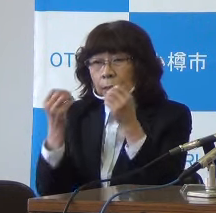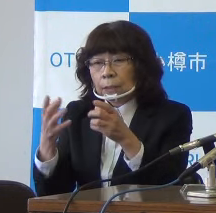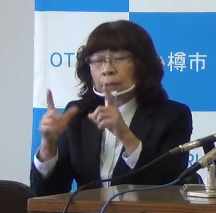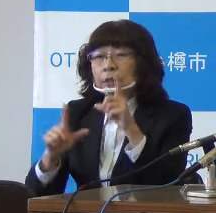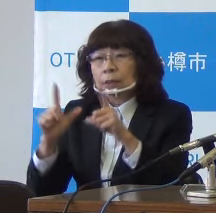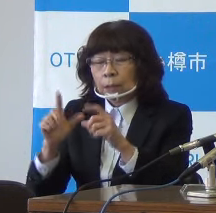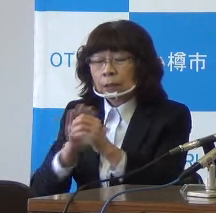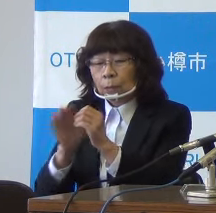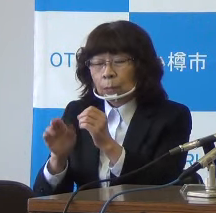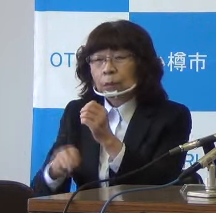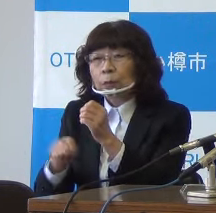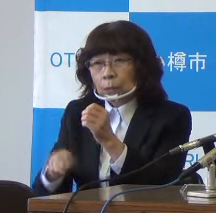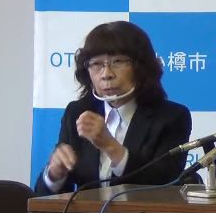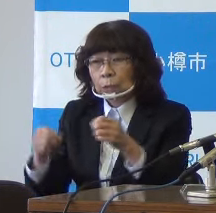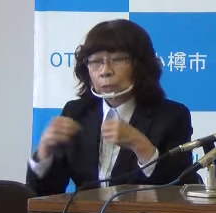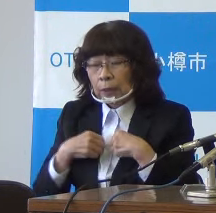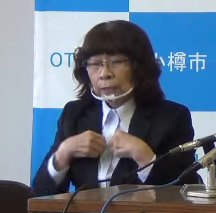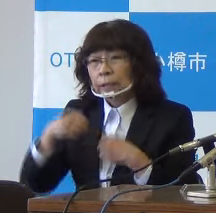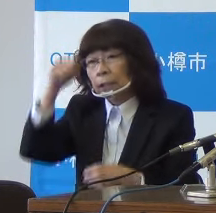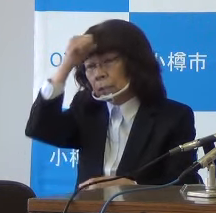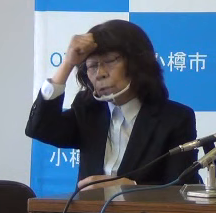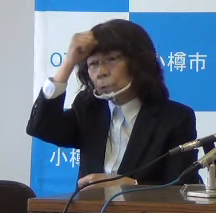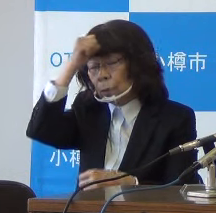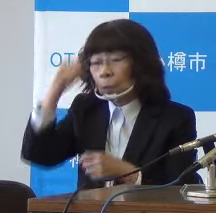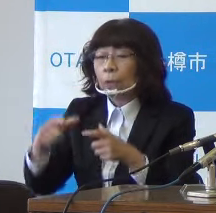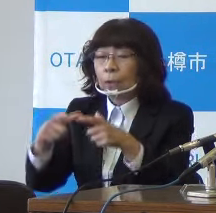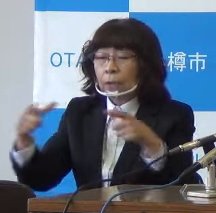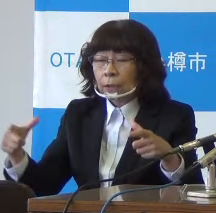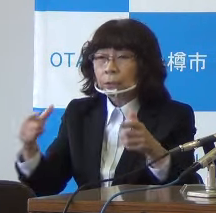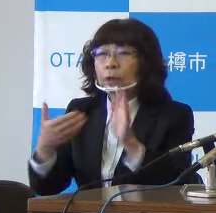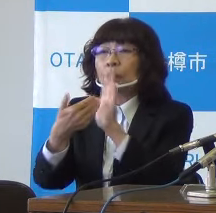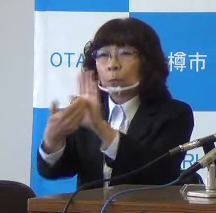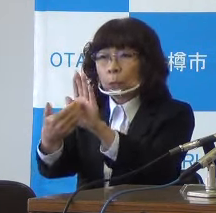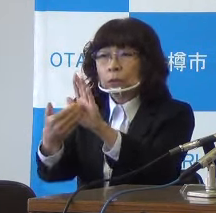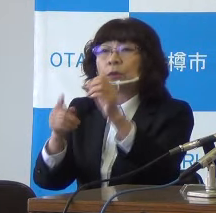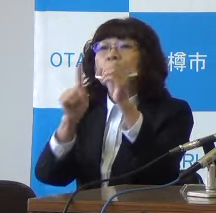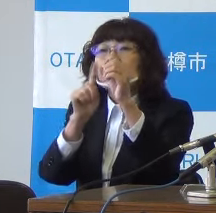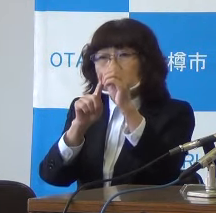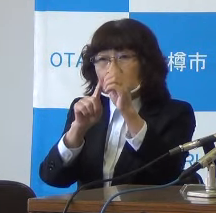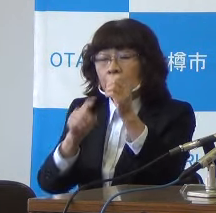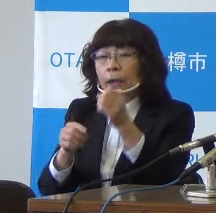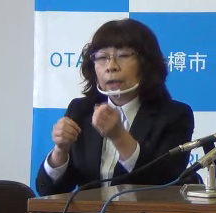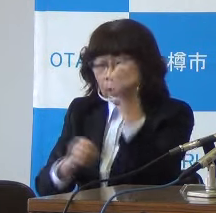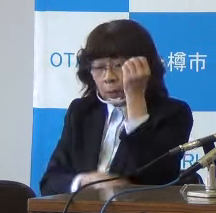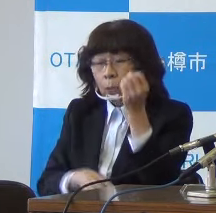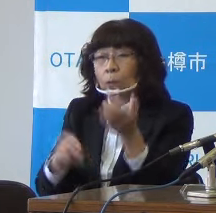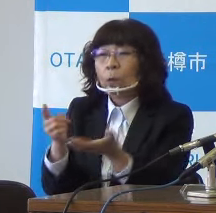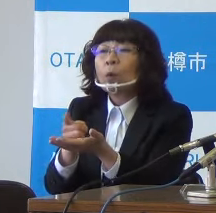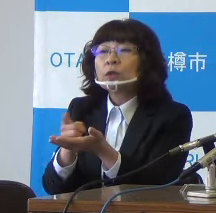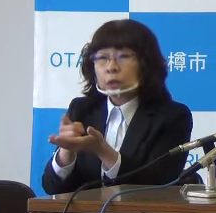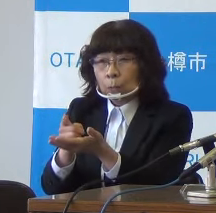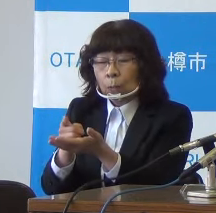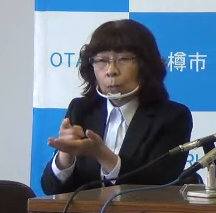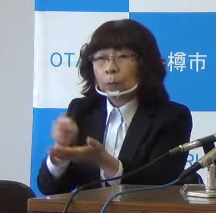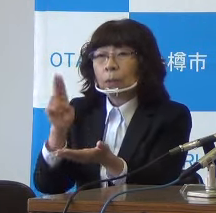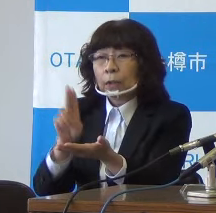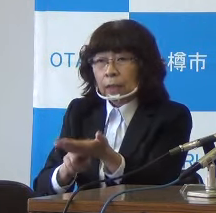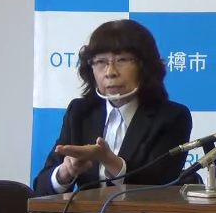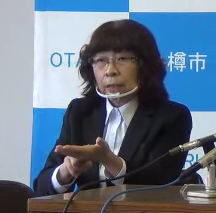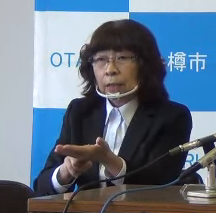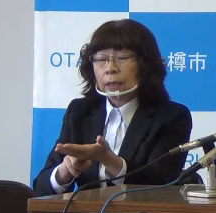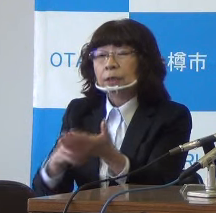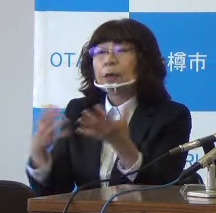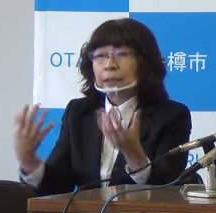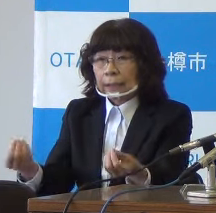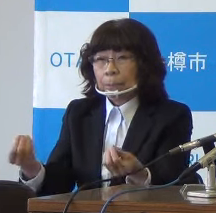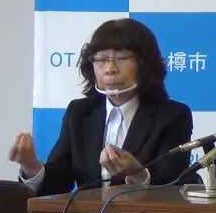ルス感染症の拡大防止に向けた基本方針を決定いたしまし